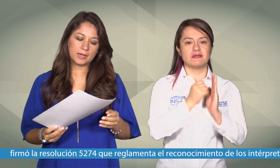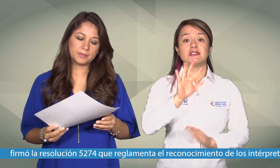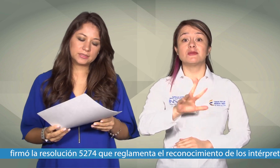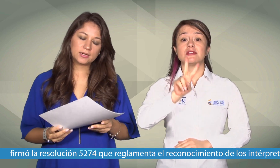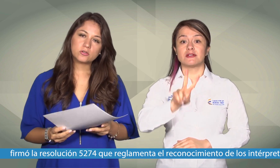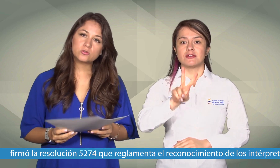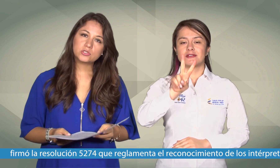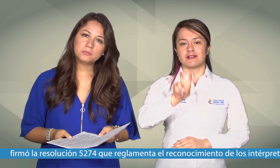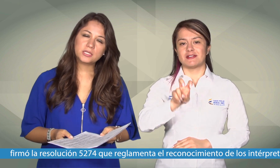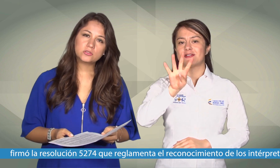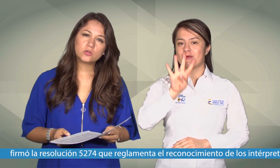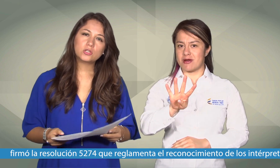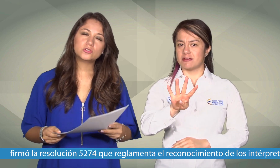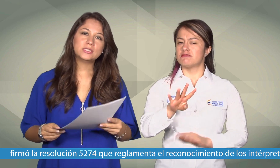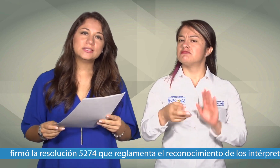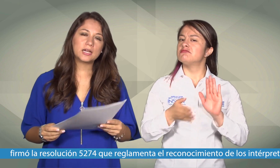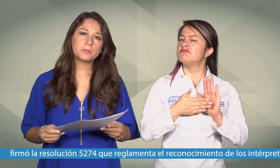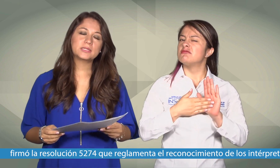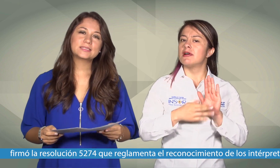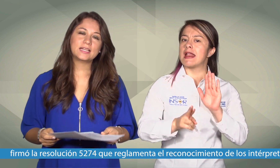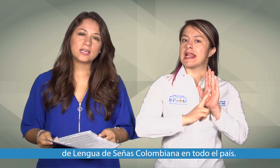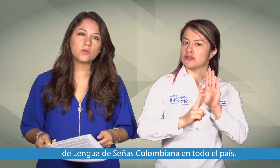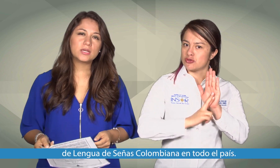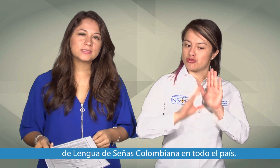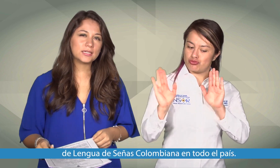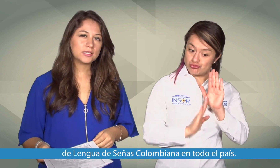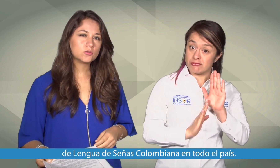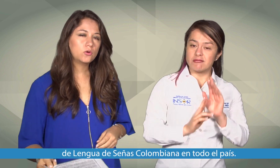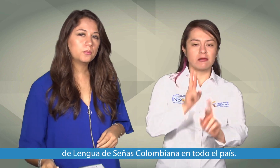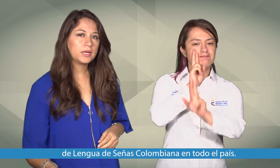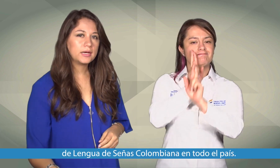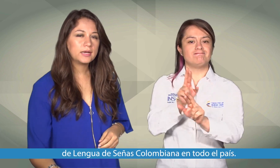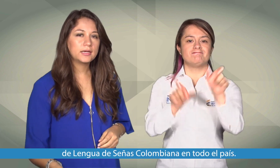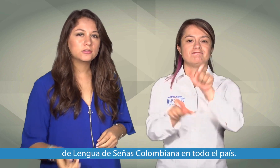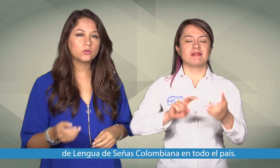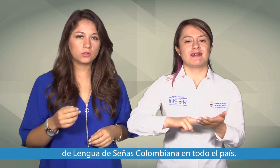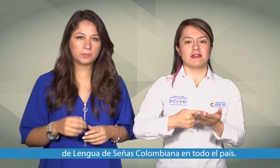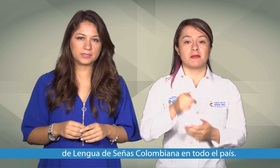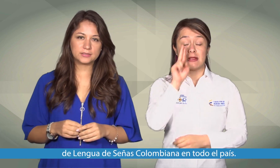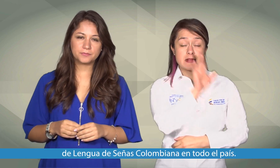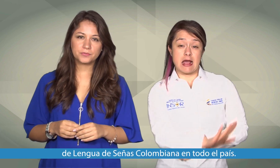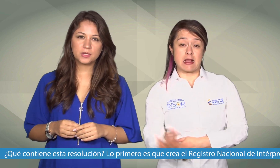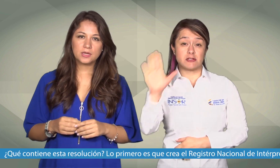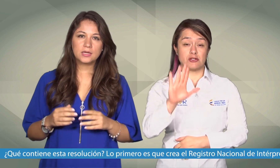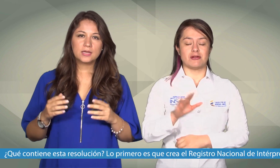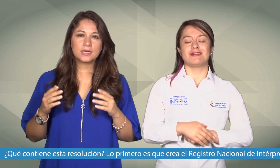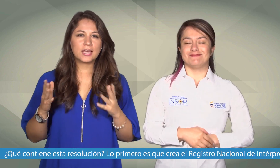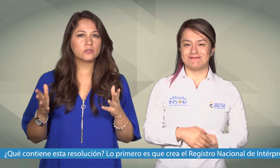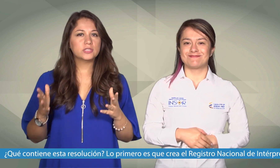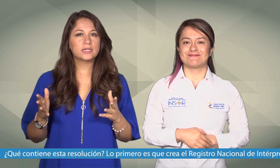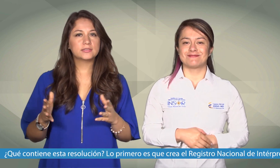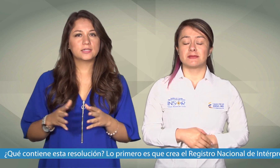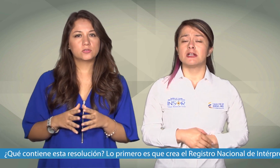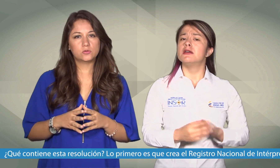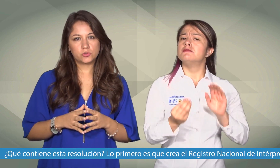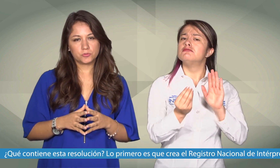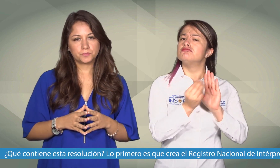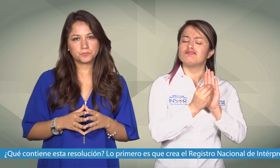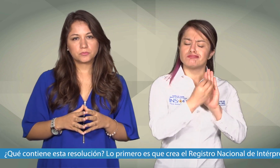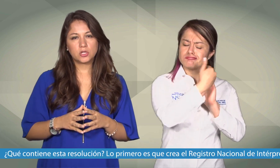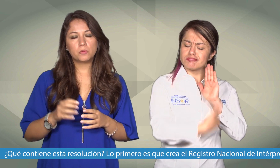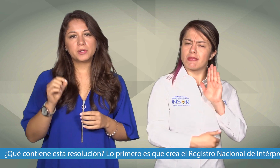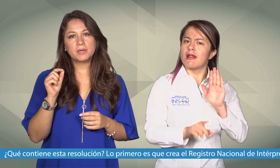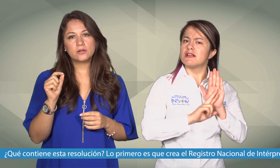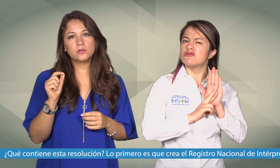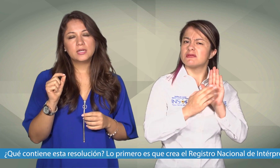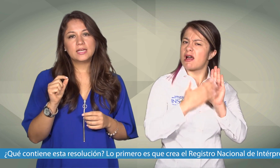que reglamenta el reconocimiento de los intérpretes de lengua de señas colombiana en todo el país. ¿Qué contiene esta resolución?